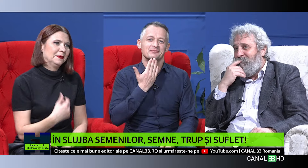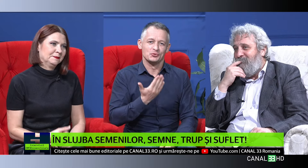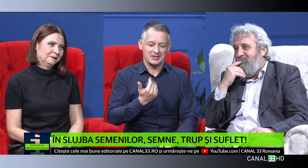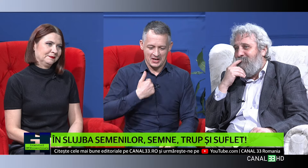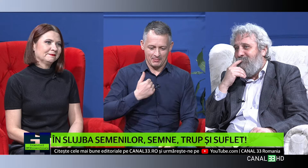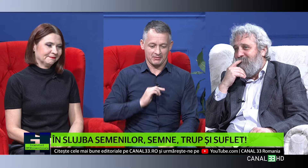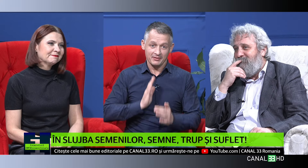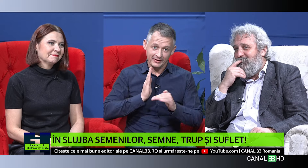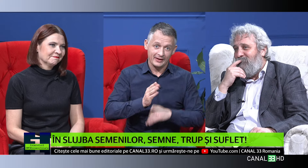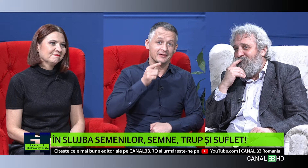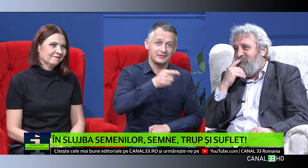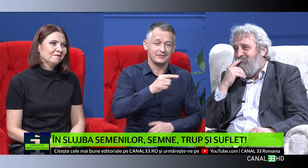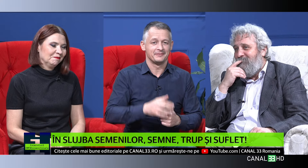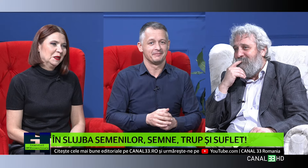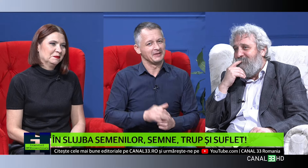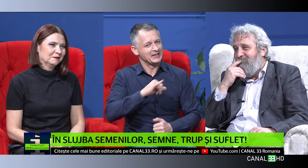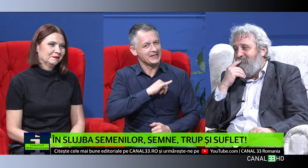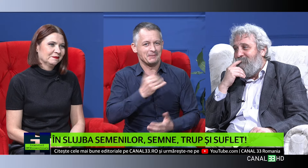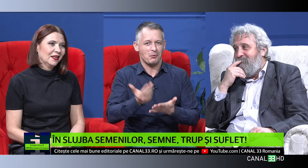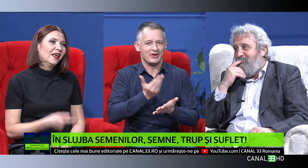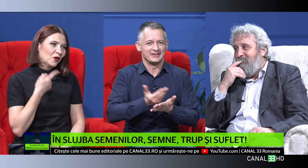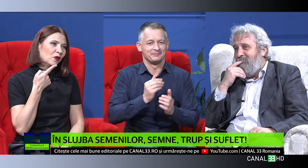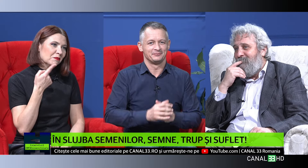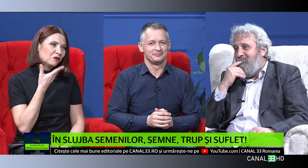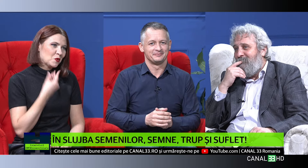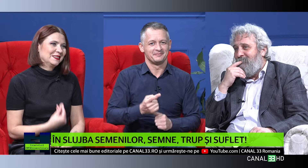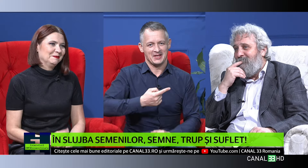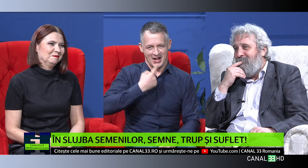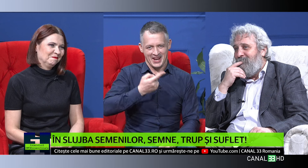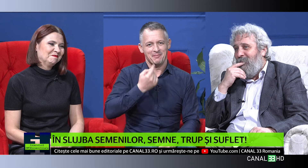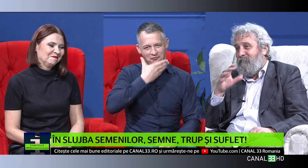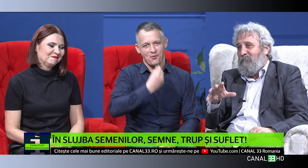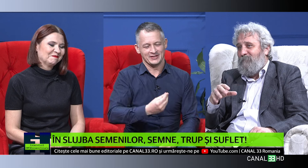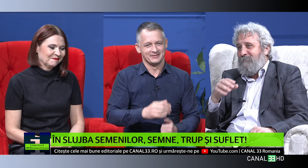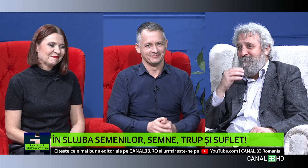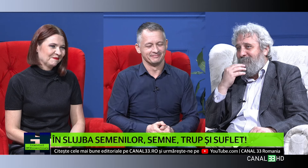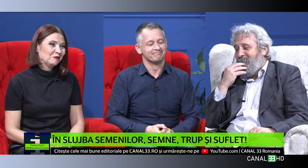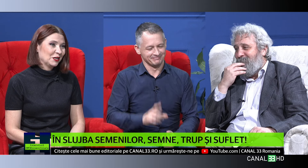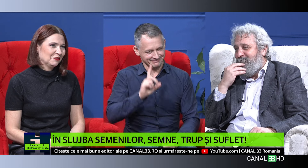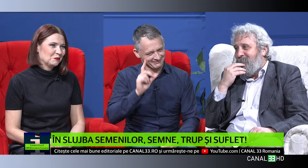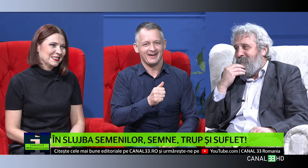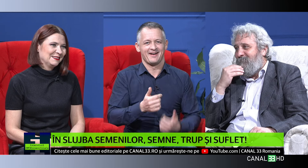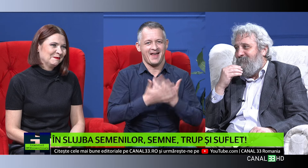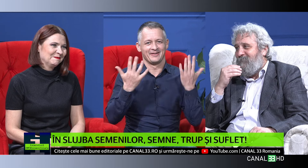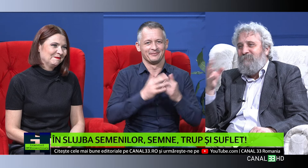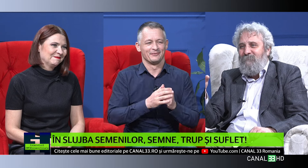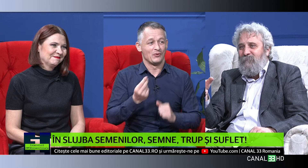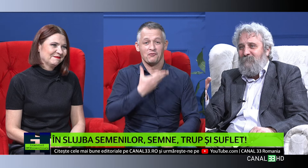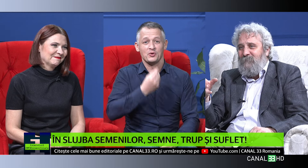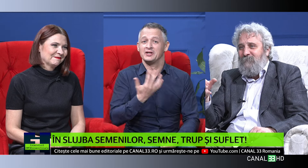Tine. Incredibilă poveste. Da. E o limbă frumoasă. Absolut. Foarte frumoasă. Cât timp veți rămâne